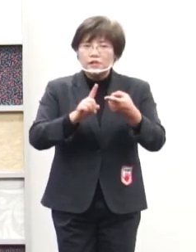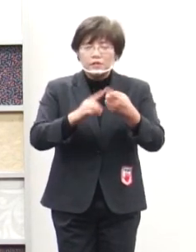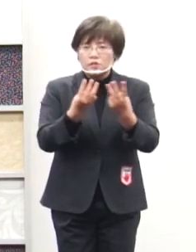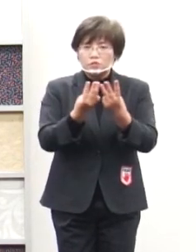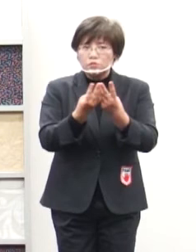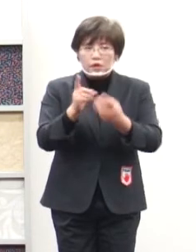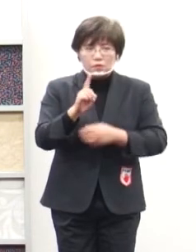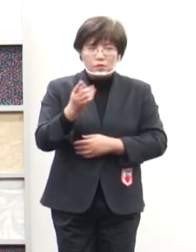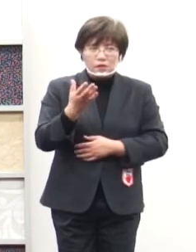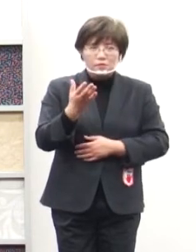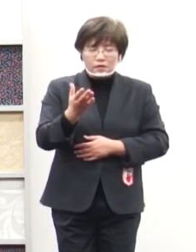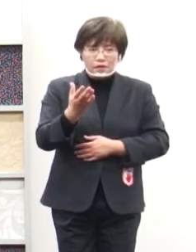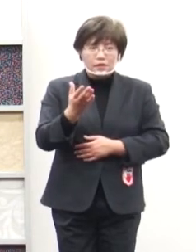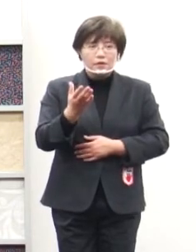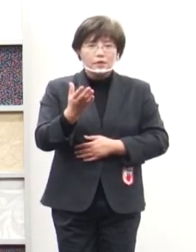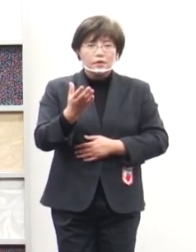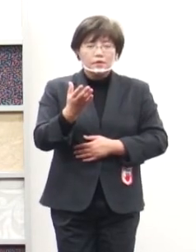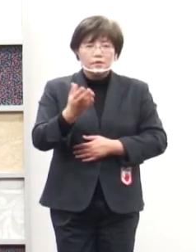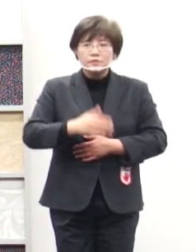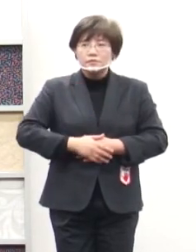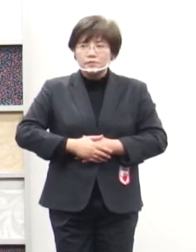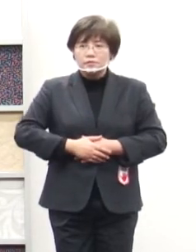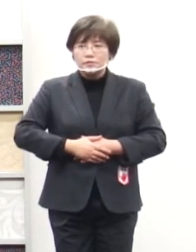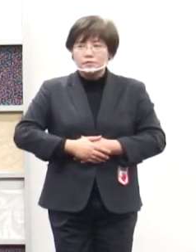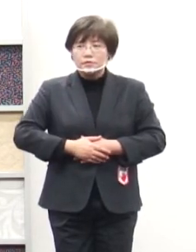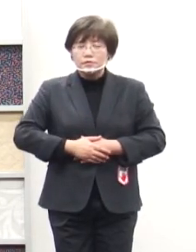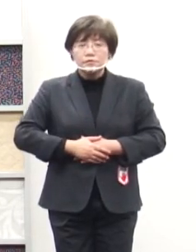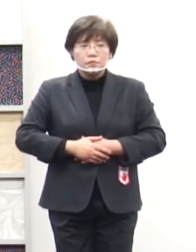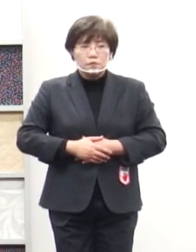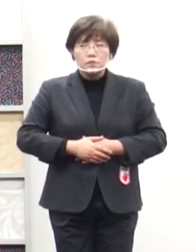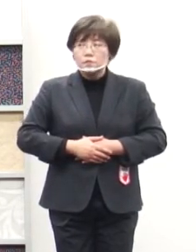は知事さんが 言っています。